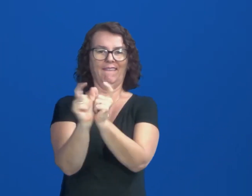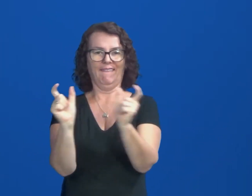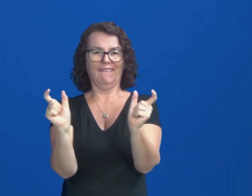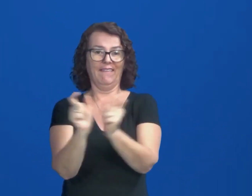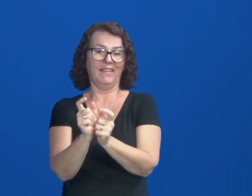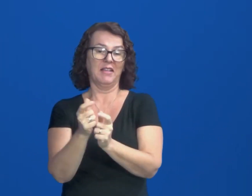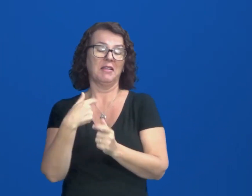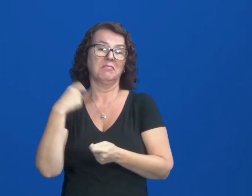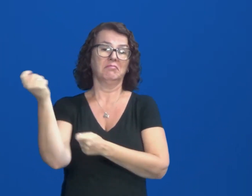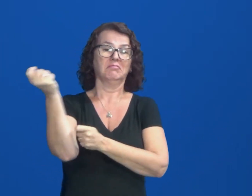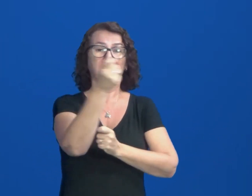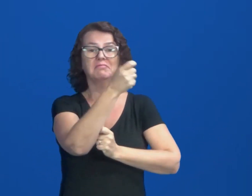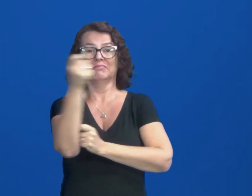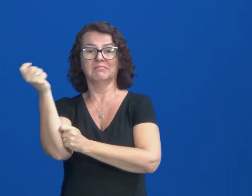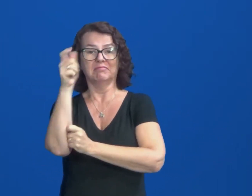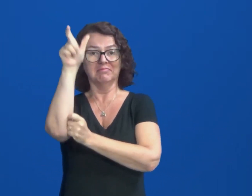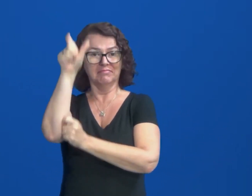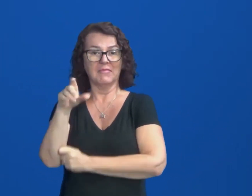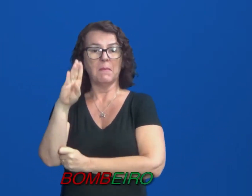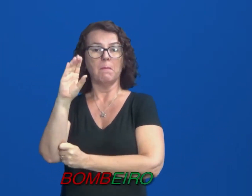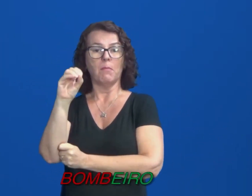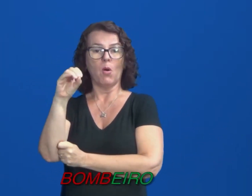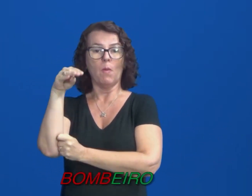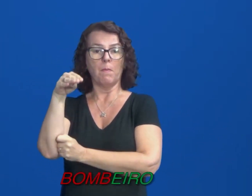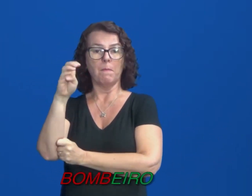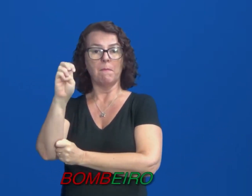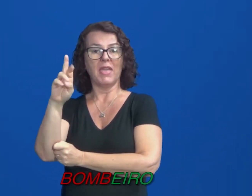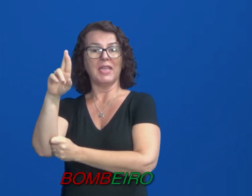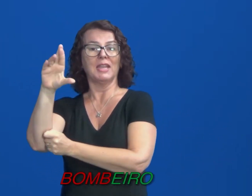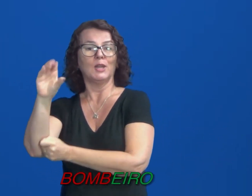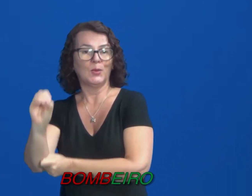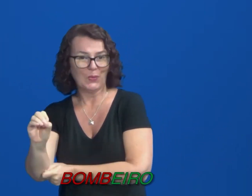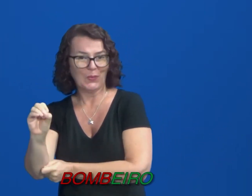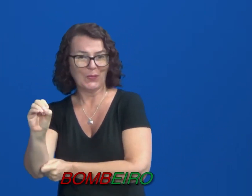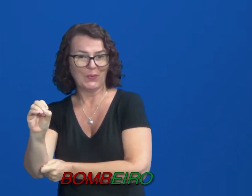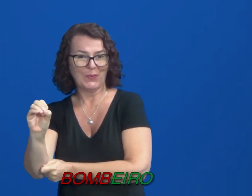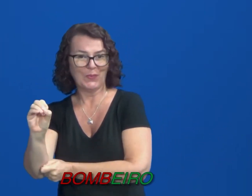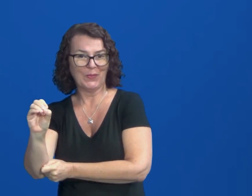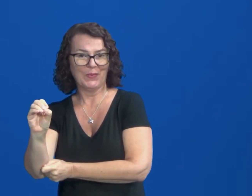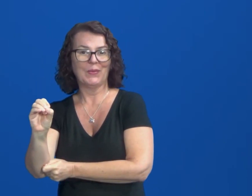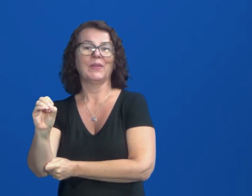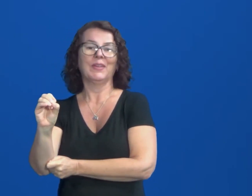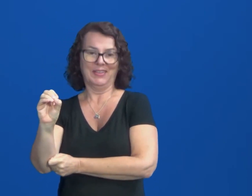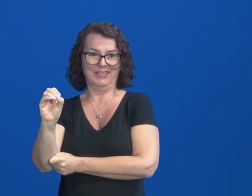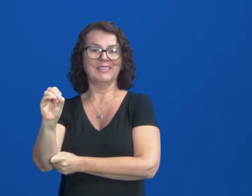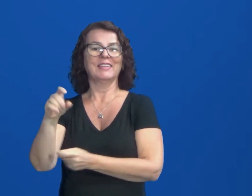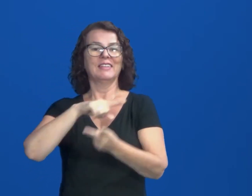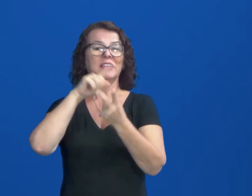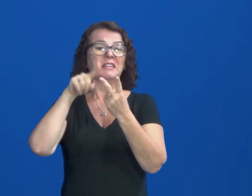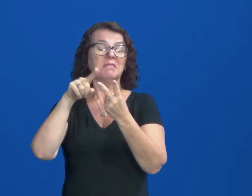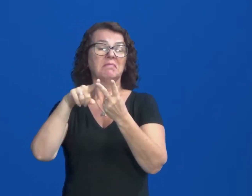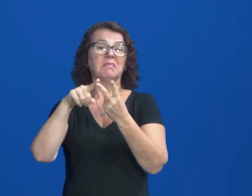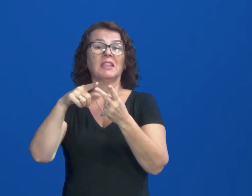outro morfema raiz, ele produz uma palavra também. Por exemplo, bombeiro. Então, o morfema raiz